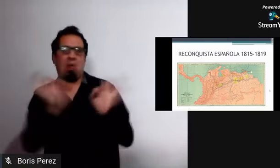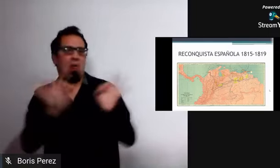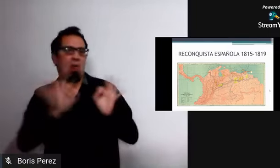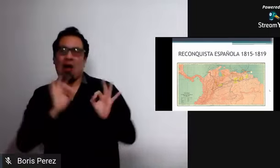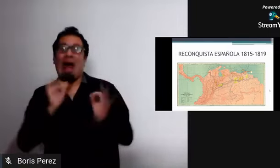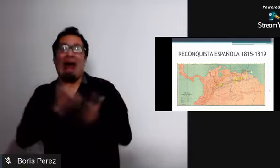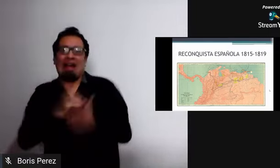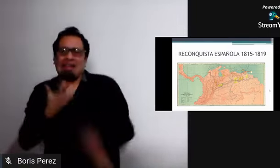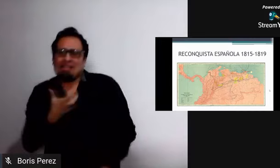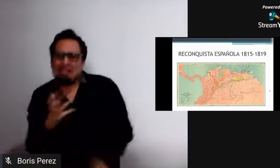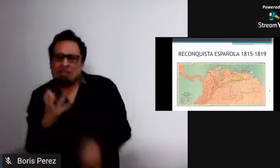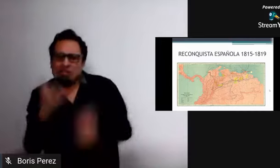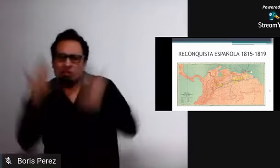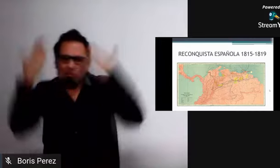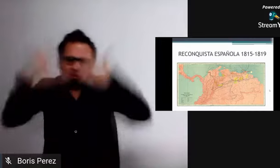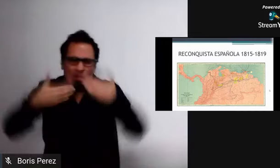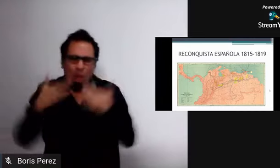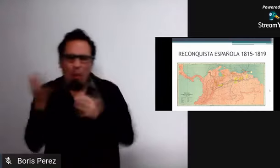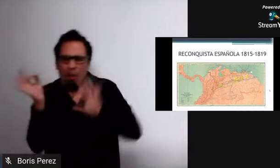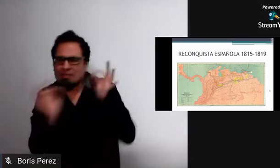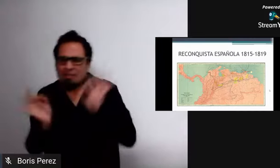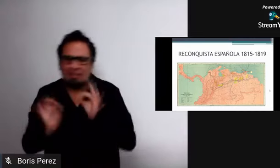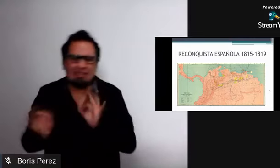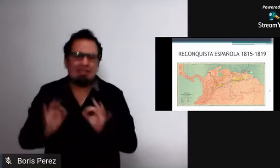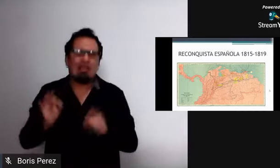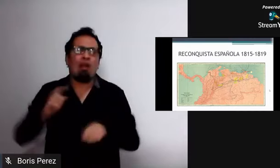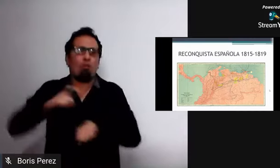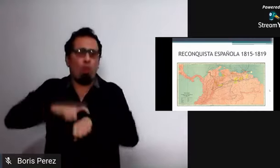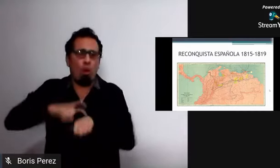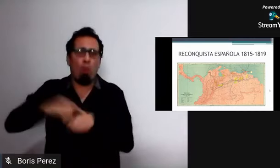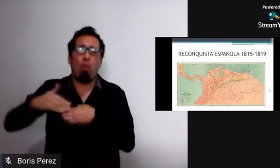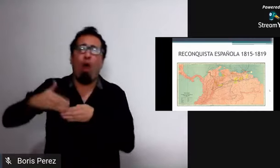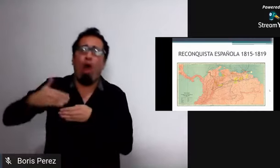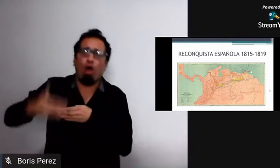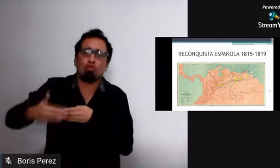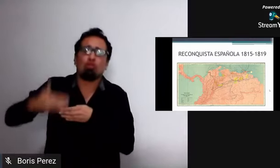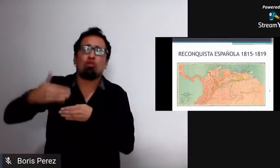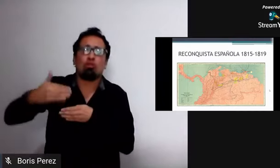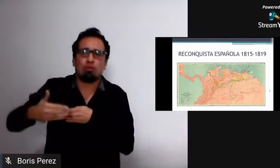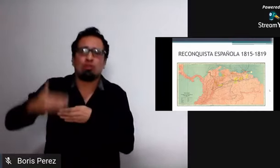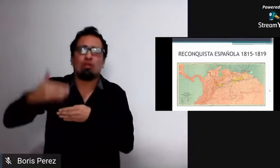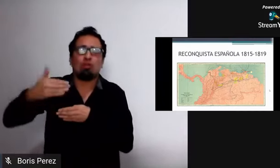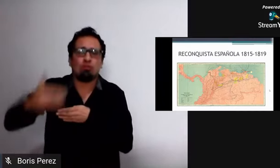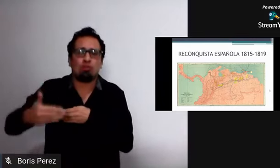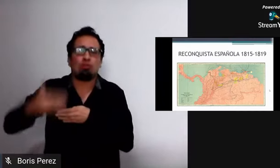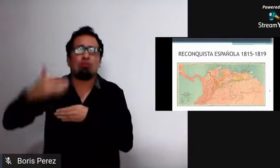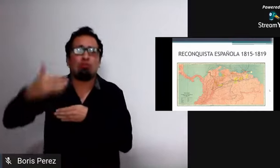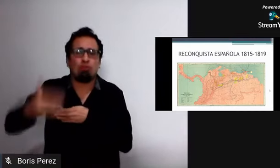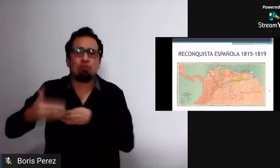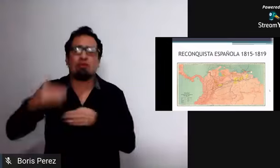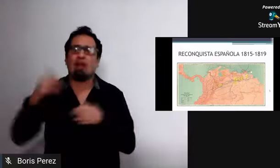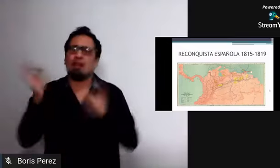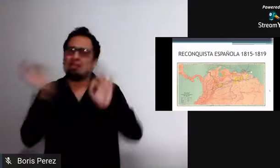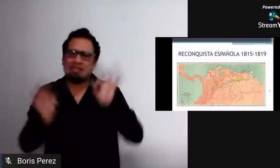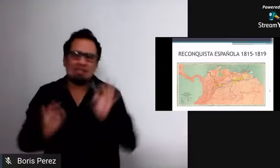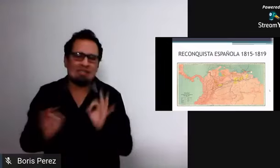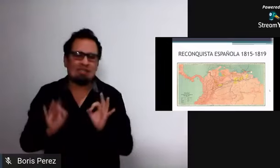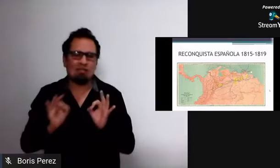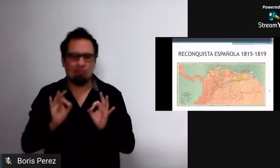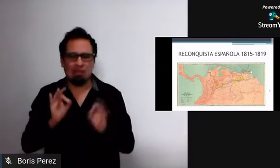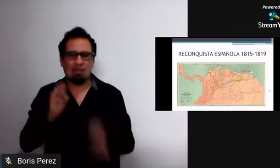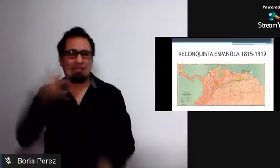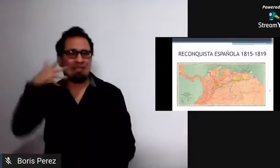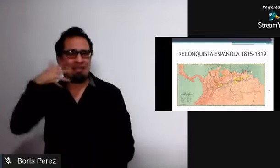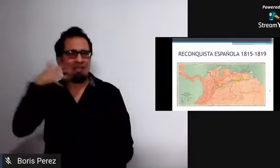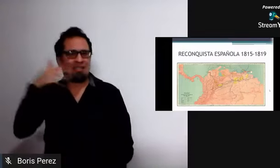Casanare. Los españoles aún en medio de su movimiento de reconquista no habían logrado obtener